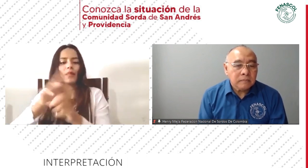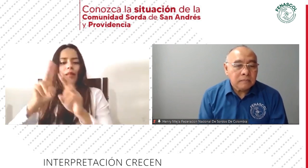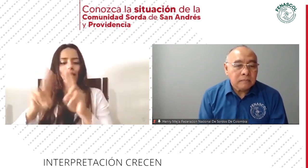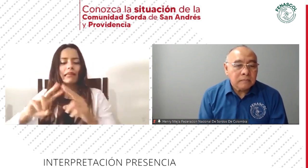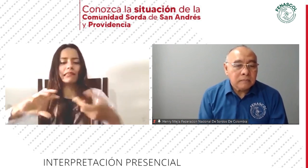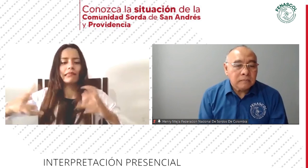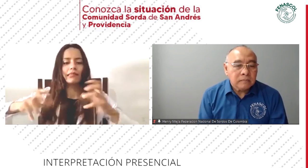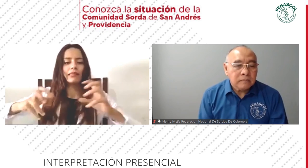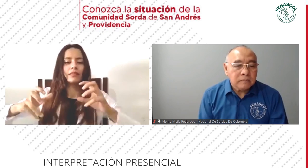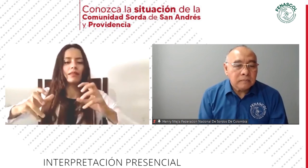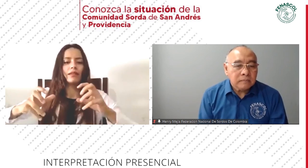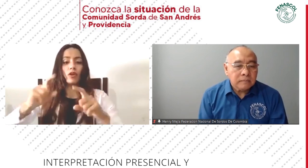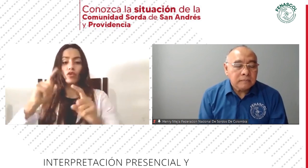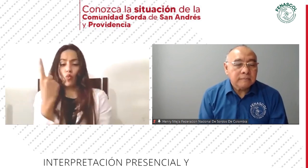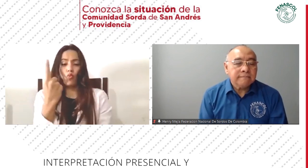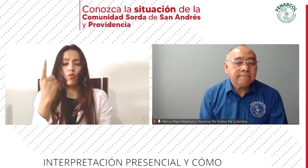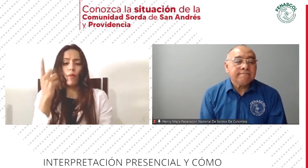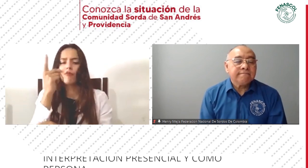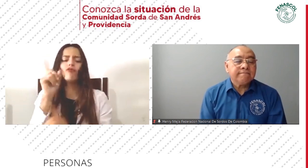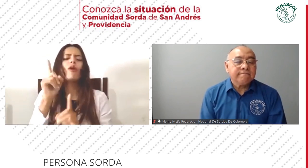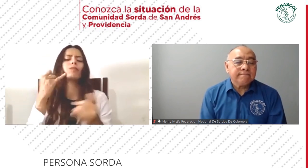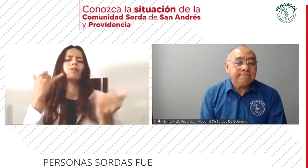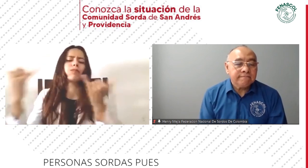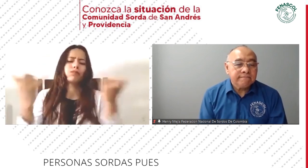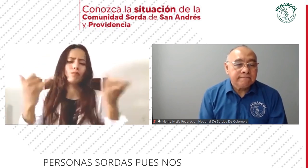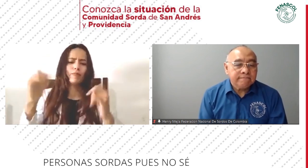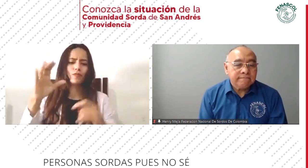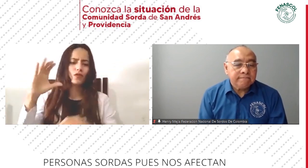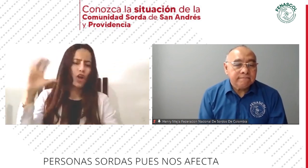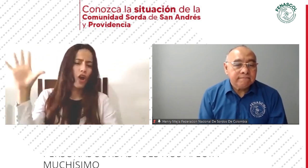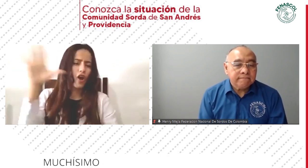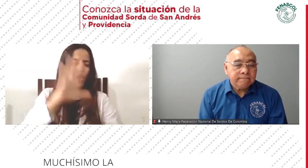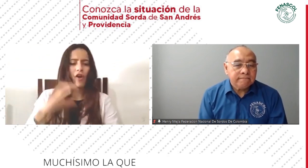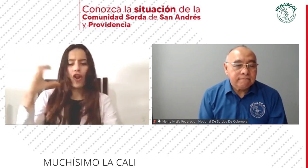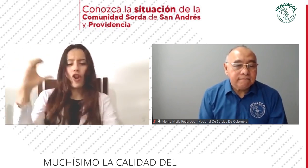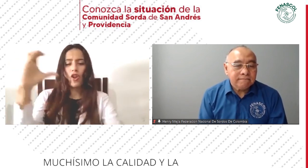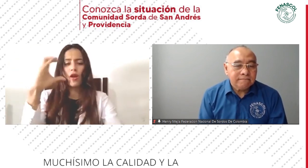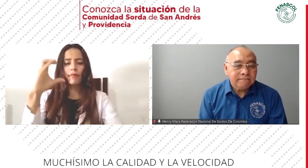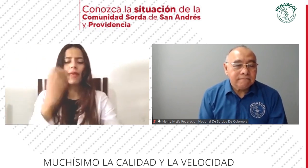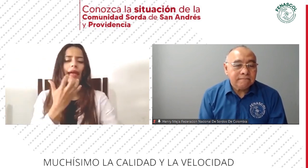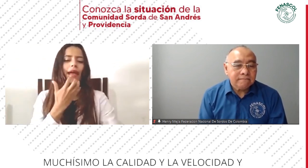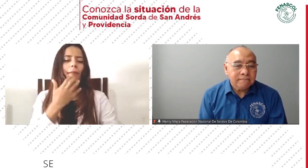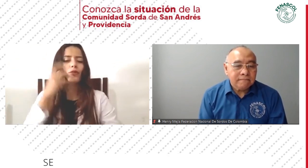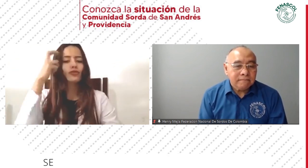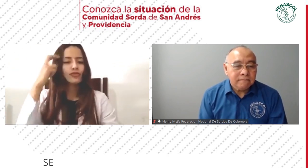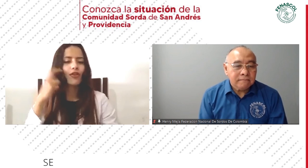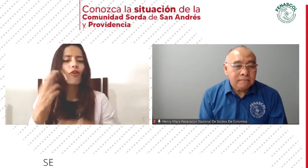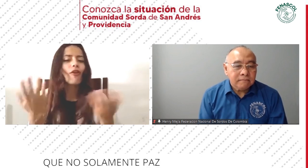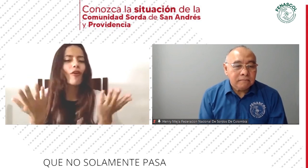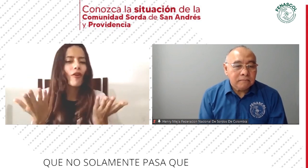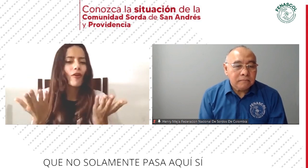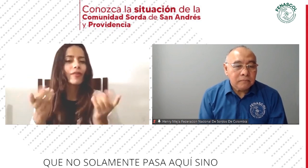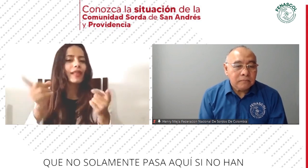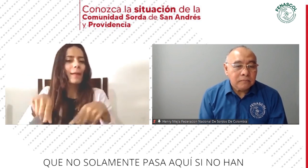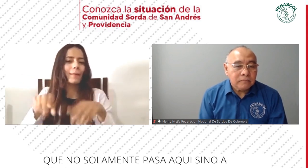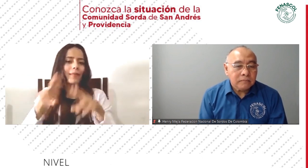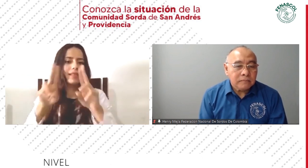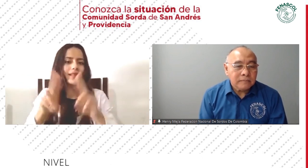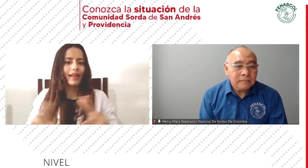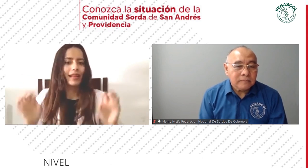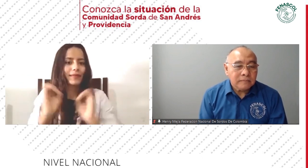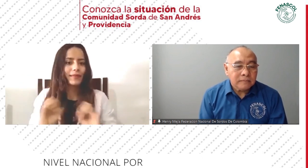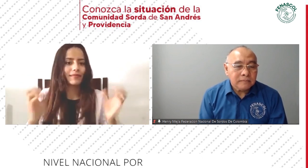presencial como personas sordas pues nos afecta muchísimo la carrera de la velocidad y sé que no solamente pasa aquí sino a nivel